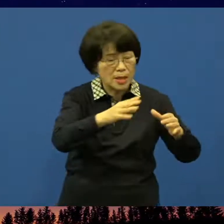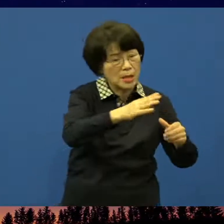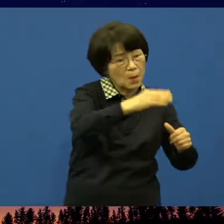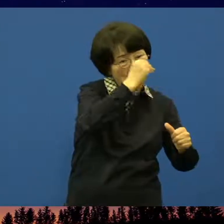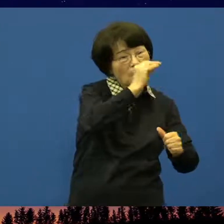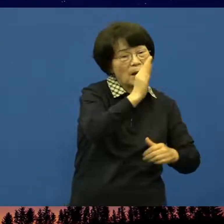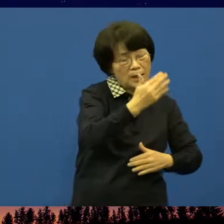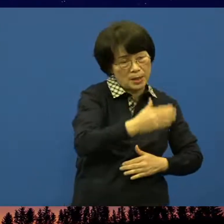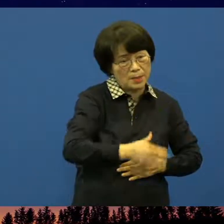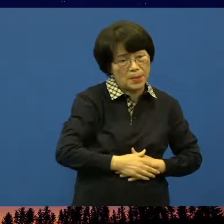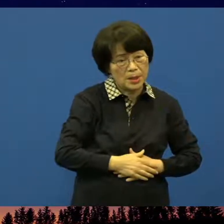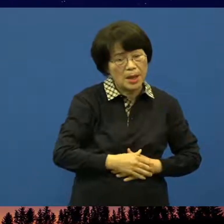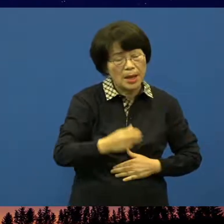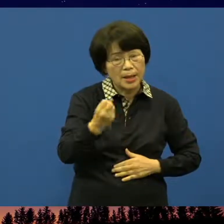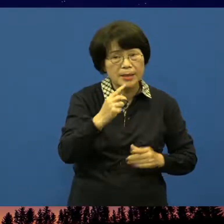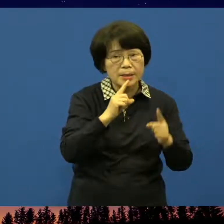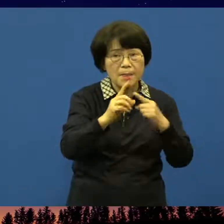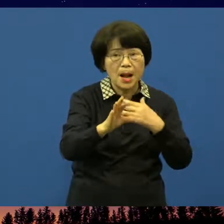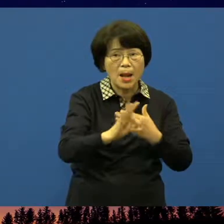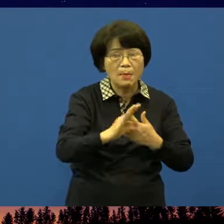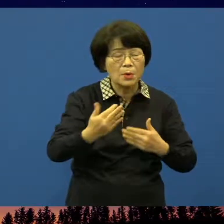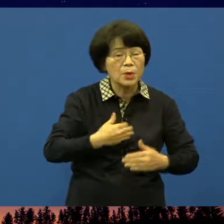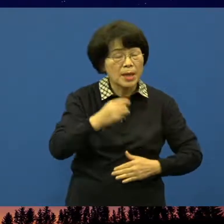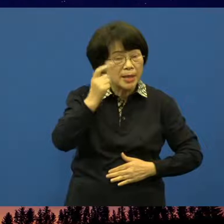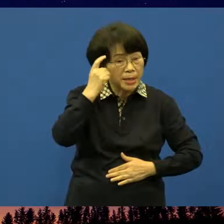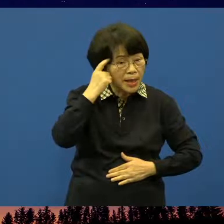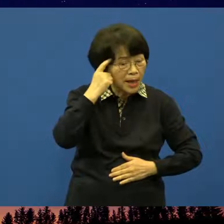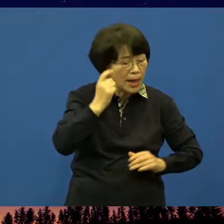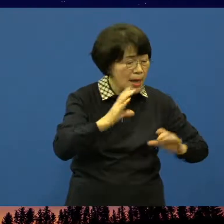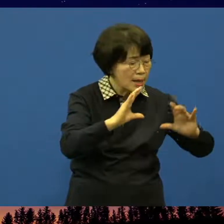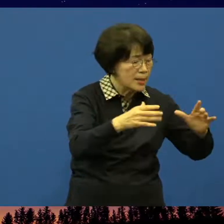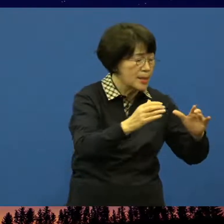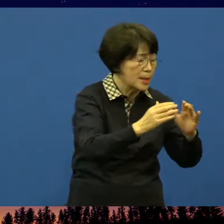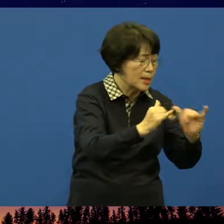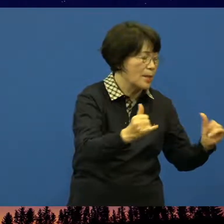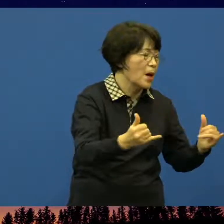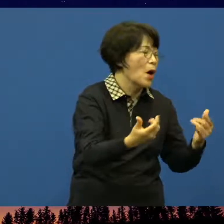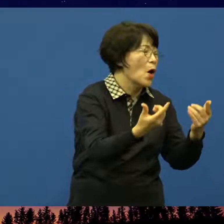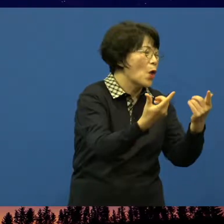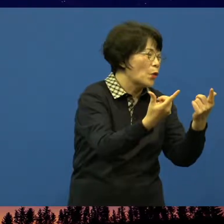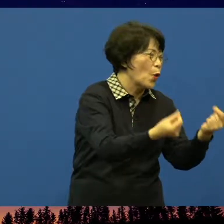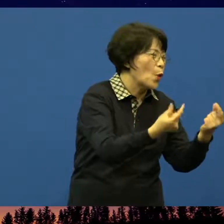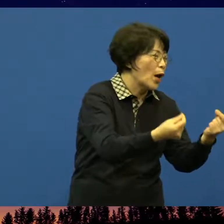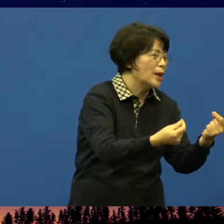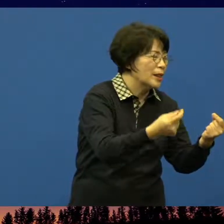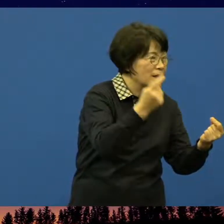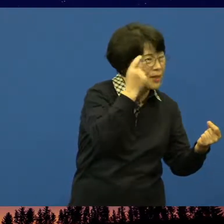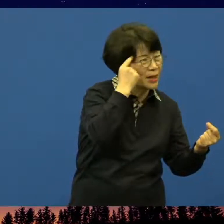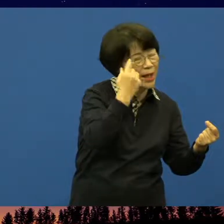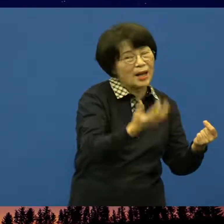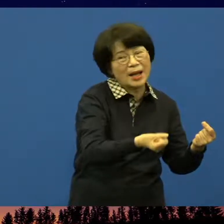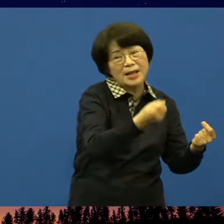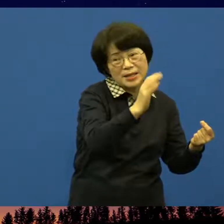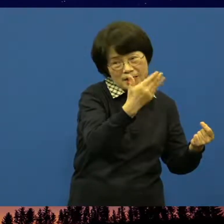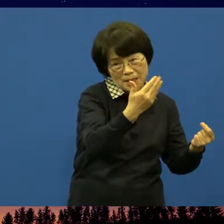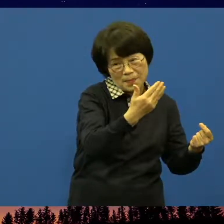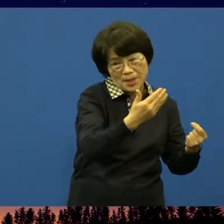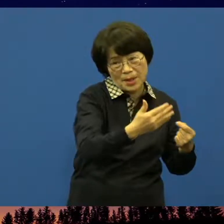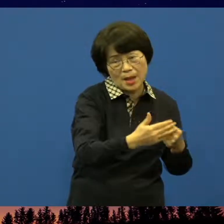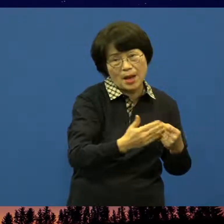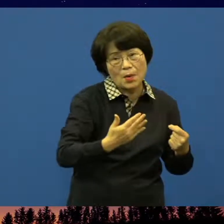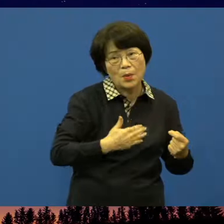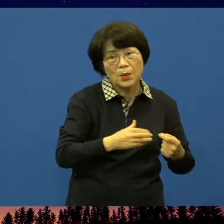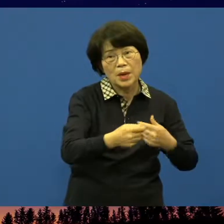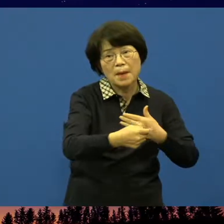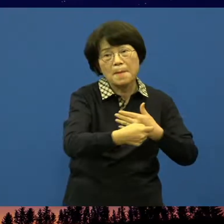된다. 다시 말해 우리의 생각이 세상의 사람과 동일한 방식으로 흘러간다는 거예요. 이 싸움이에요. 우리의